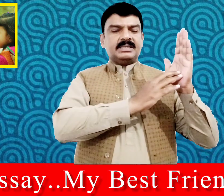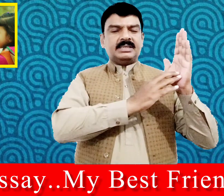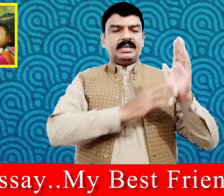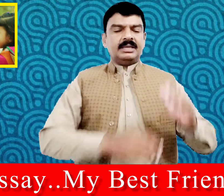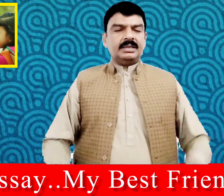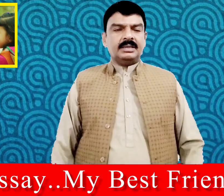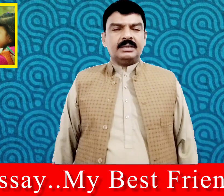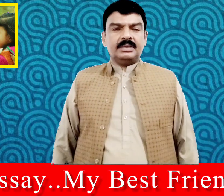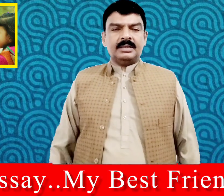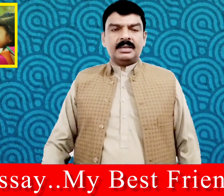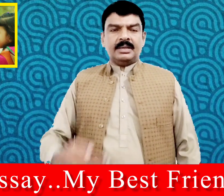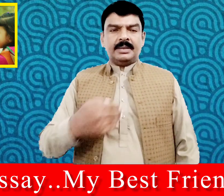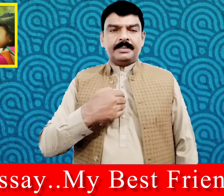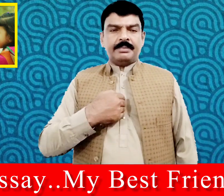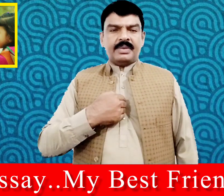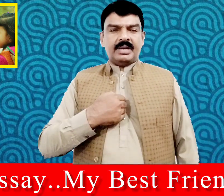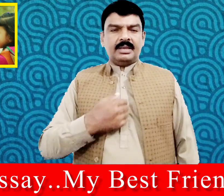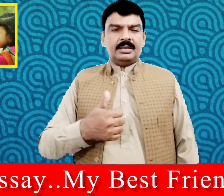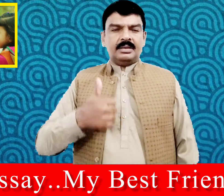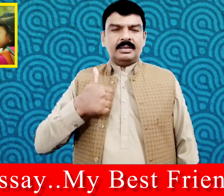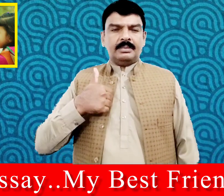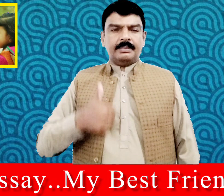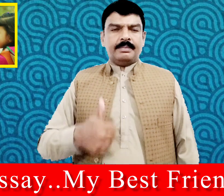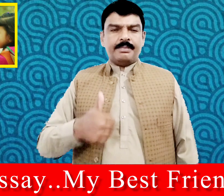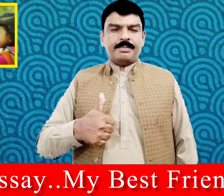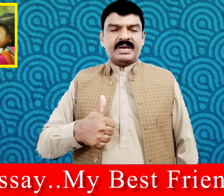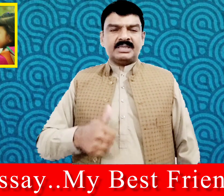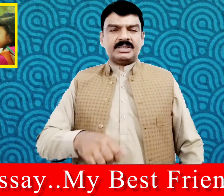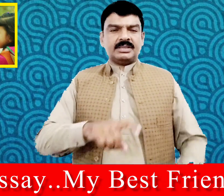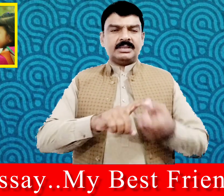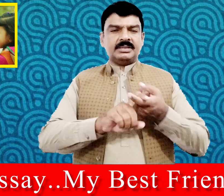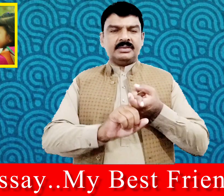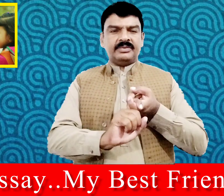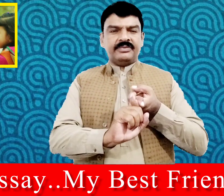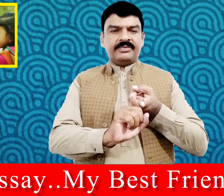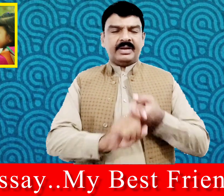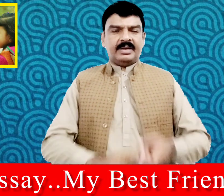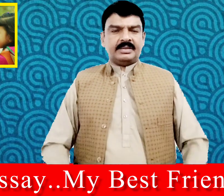ऐसे माई बेस्ट फ्रेंड।